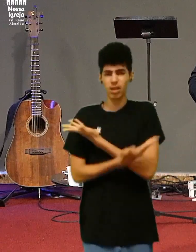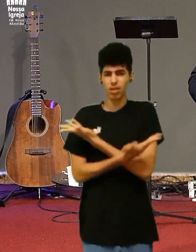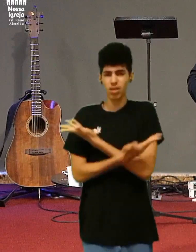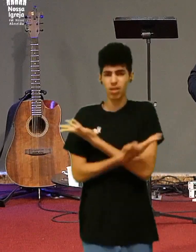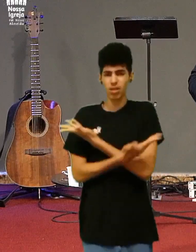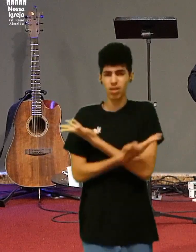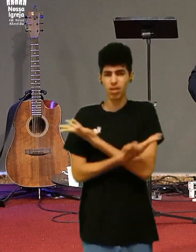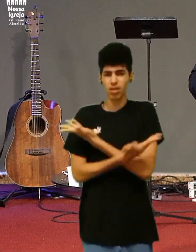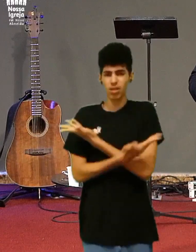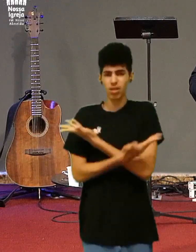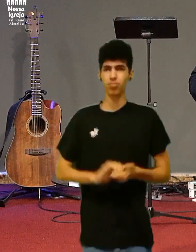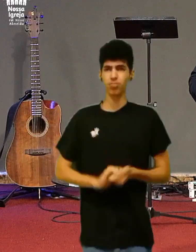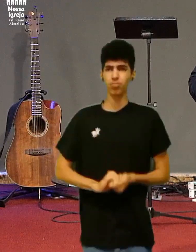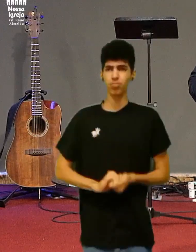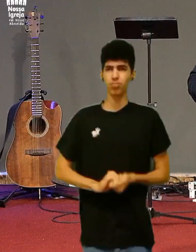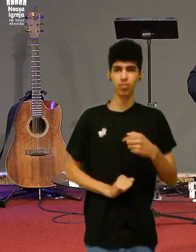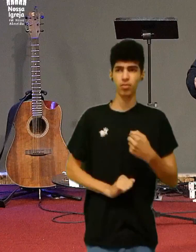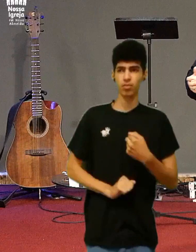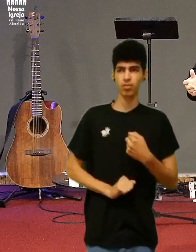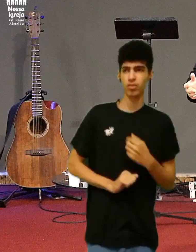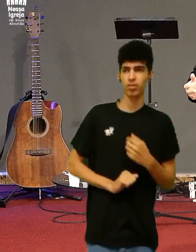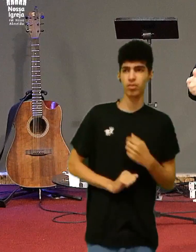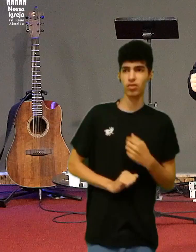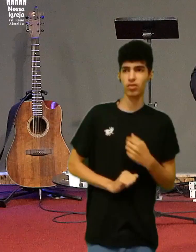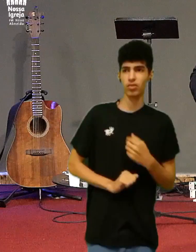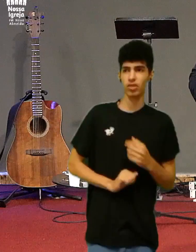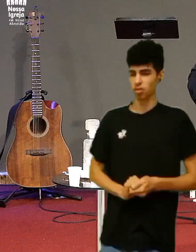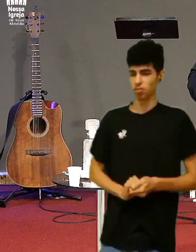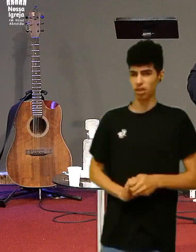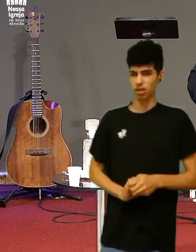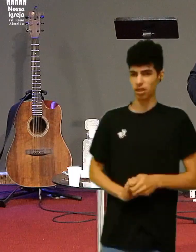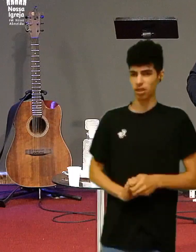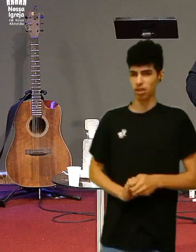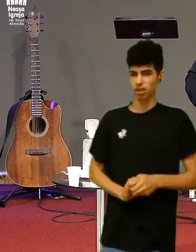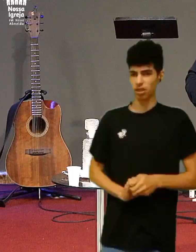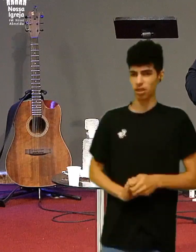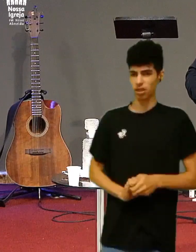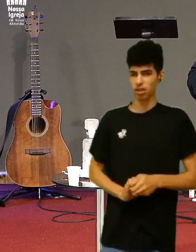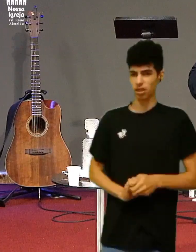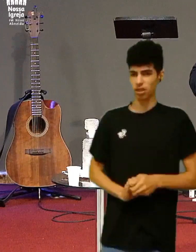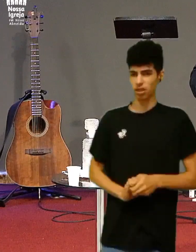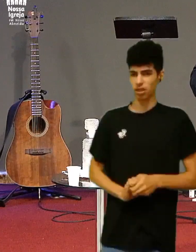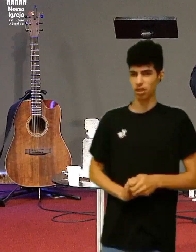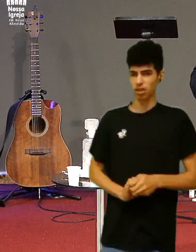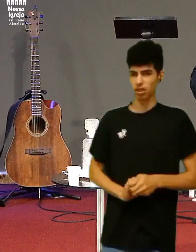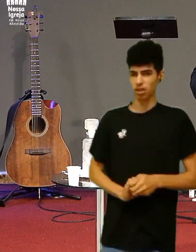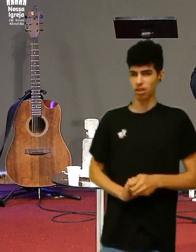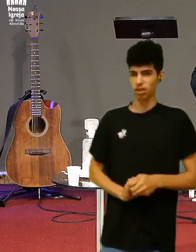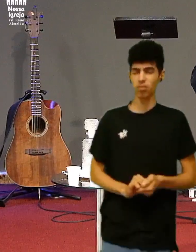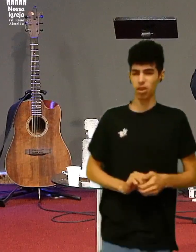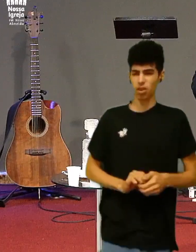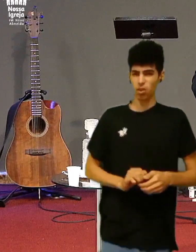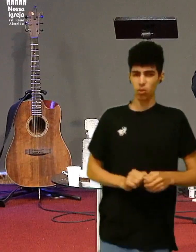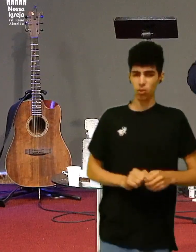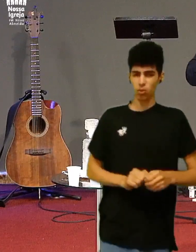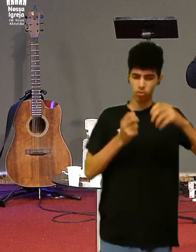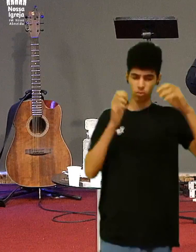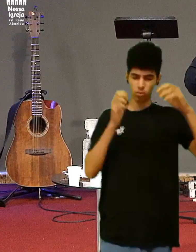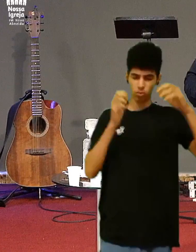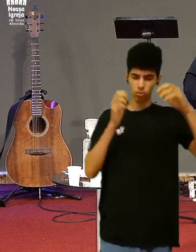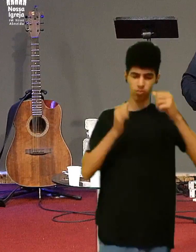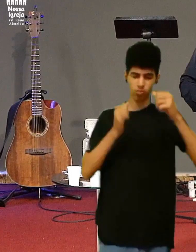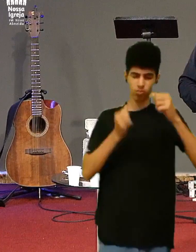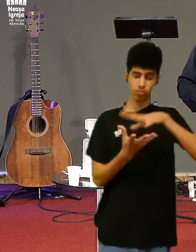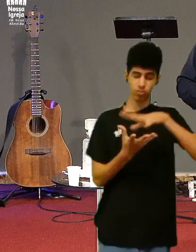diz-lhes: assim diz o Senhor Deus, vem dos quatro ventos, ó Espírito, e assopra sobre estes mortos, para